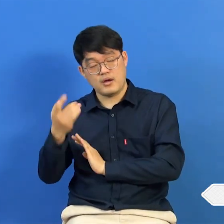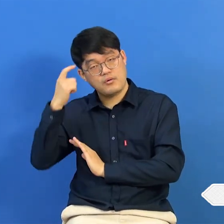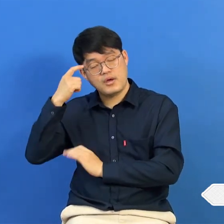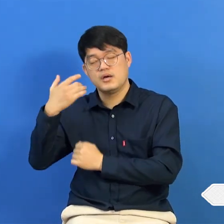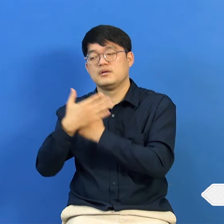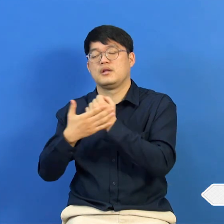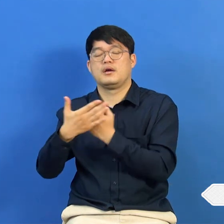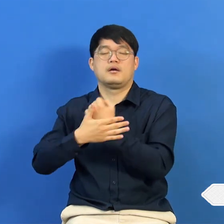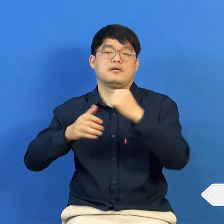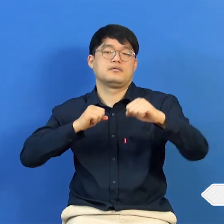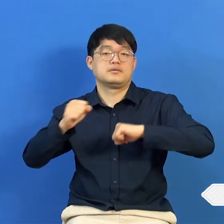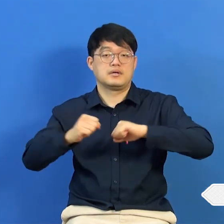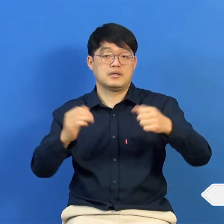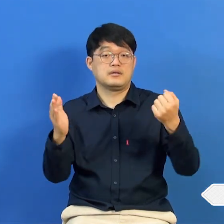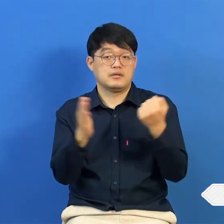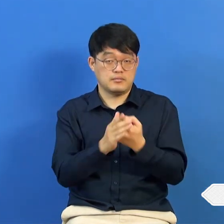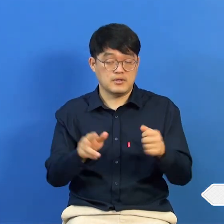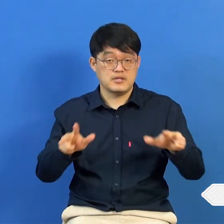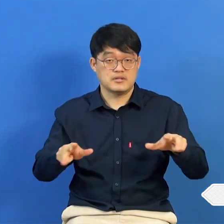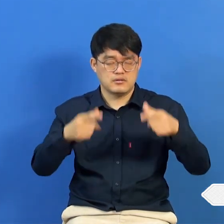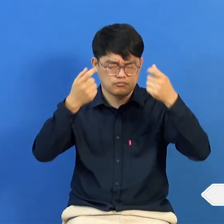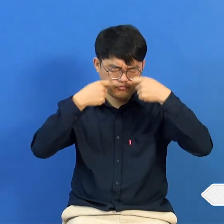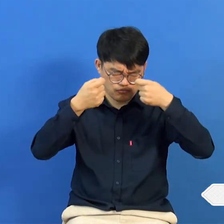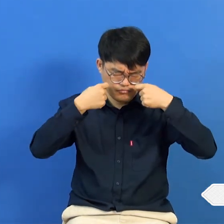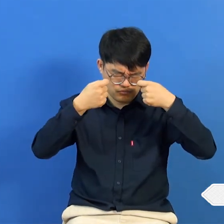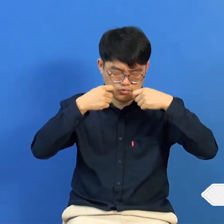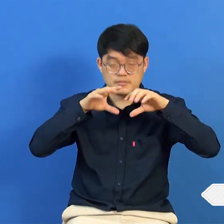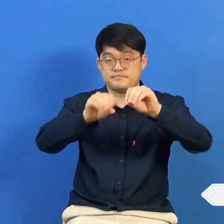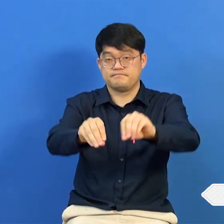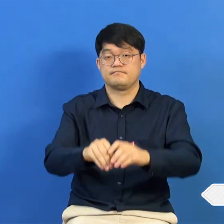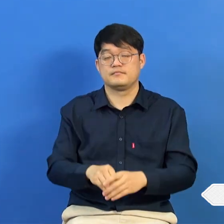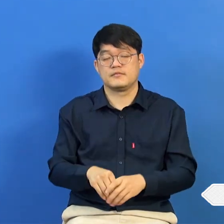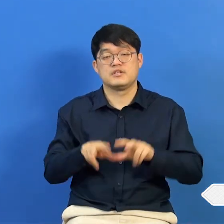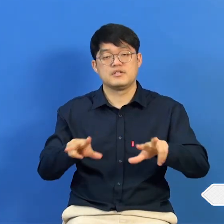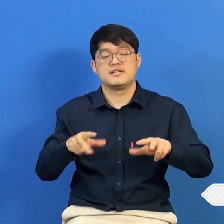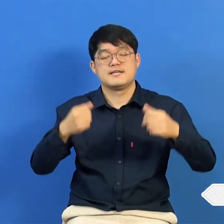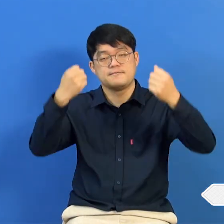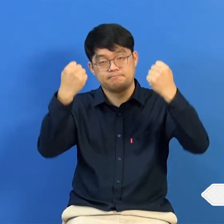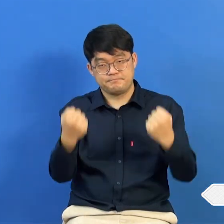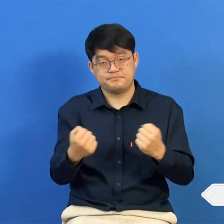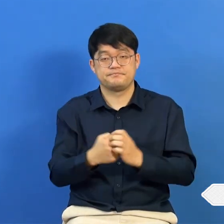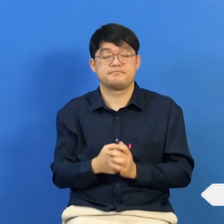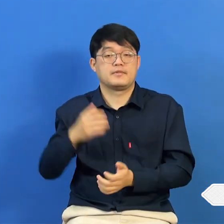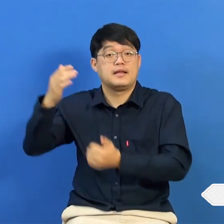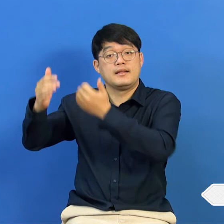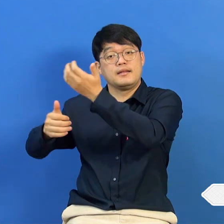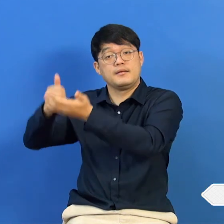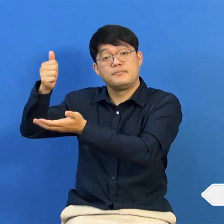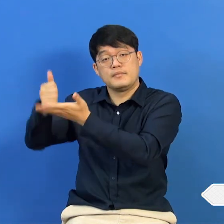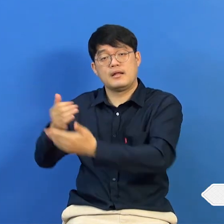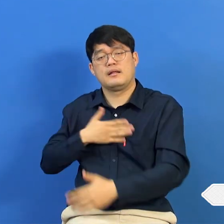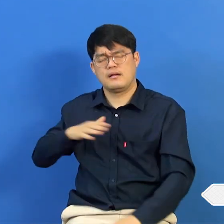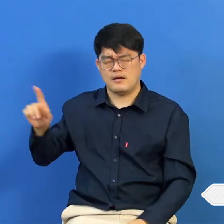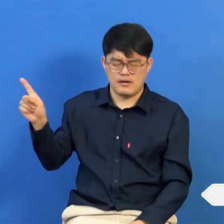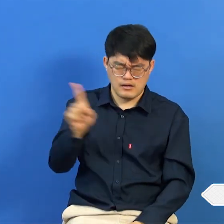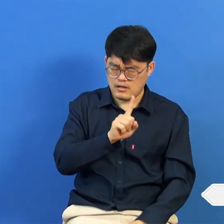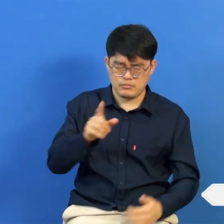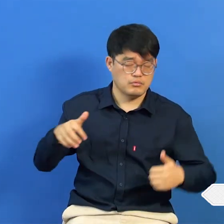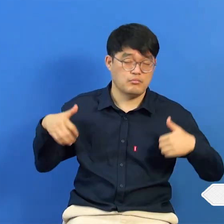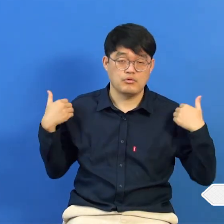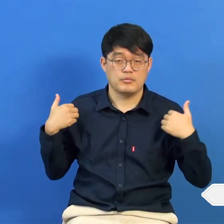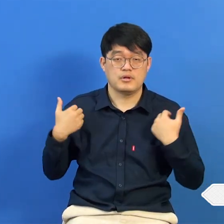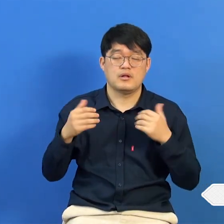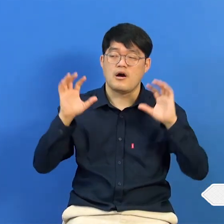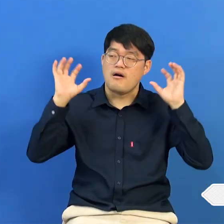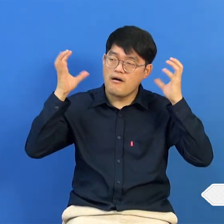그거 믿고 이제 그만 우십시오. 그리고 힘을 내십시오. 하나님, 나는 아무것도 모릅니다. 어린아이